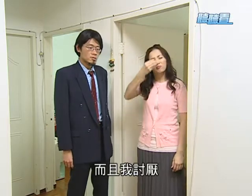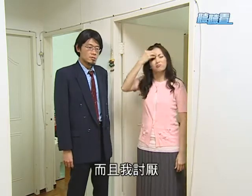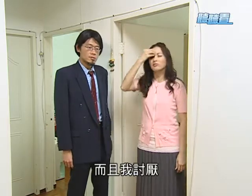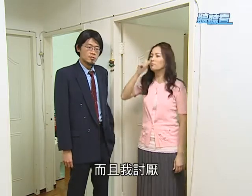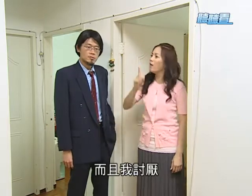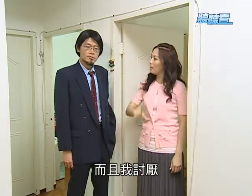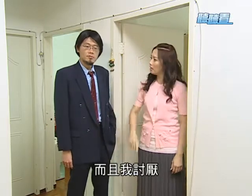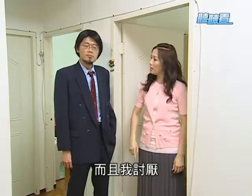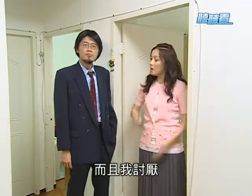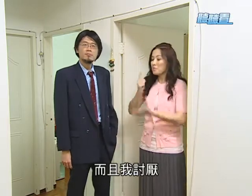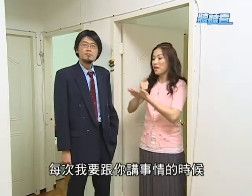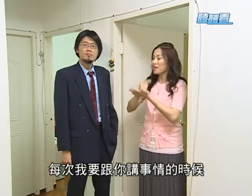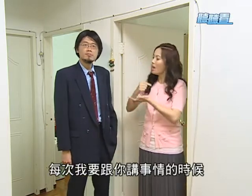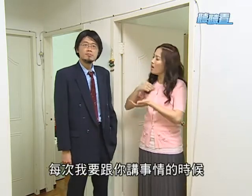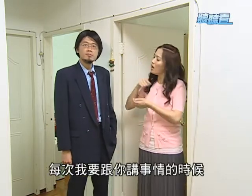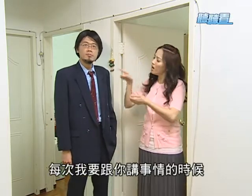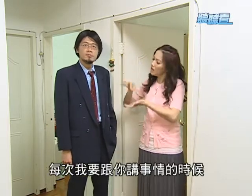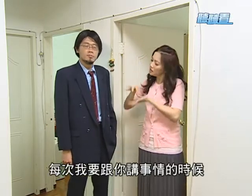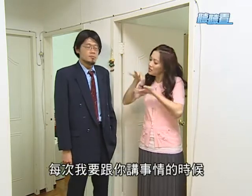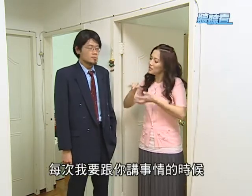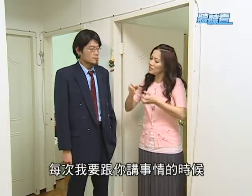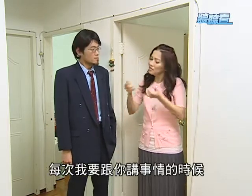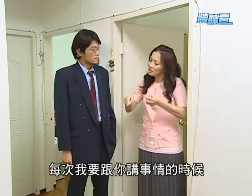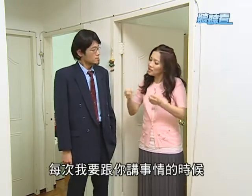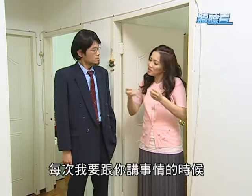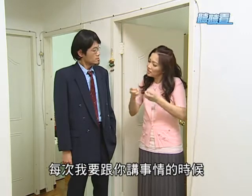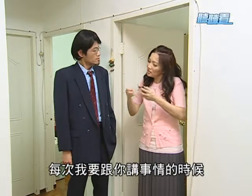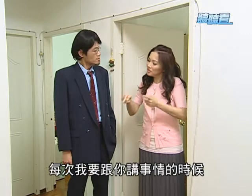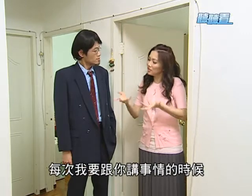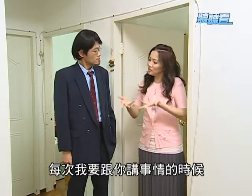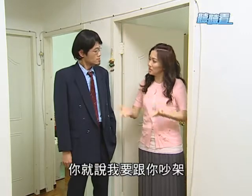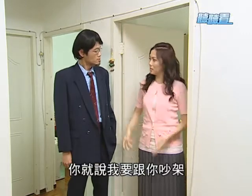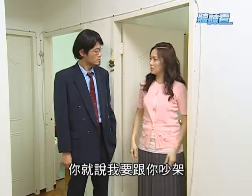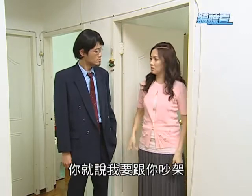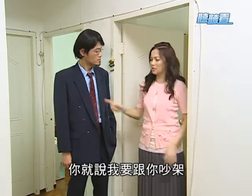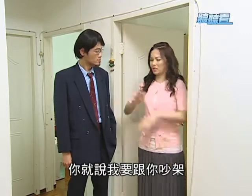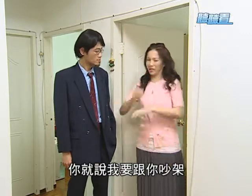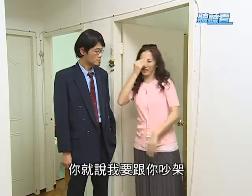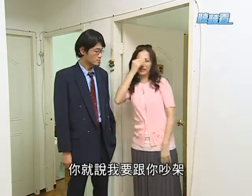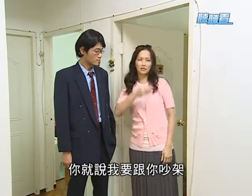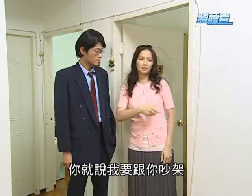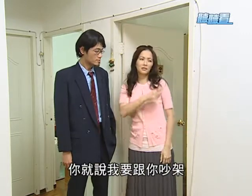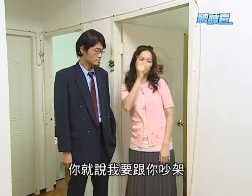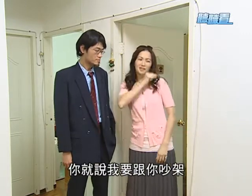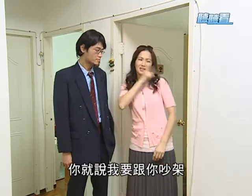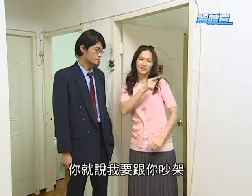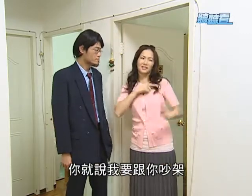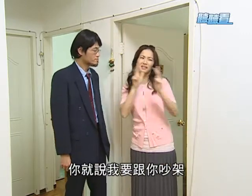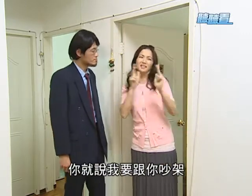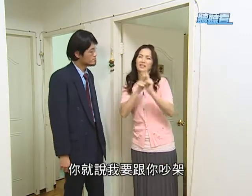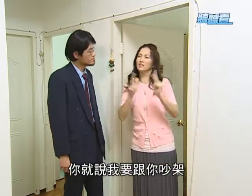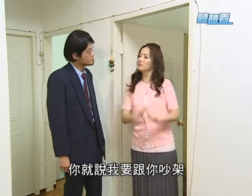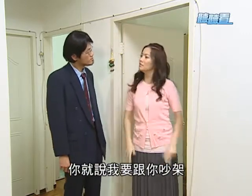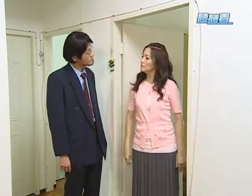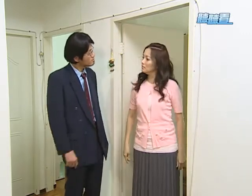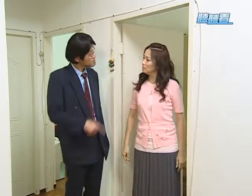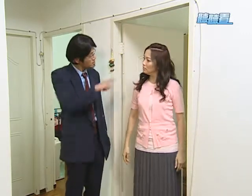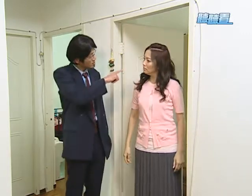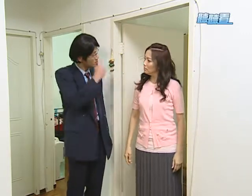我讨厌，每次我要跟你讲事情的时候，你就说我要跟你吵架。